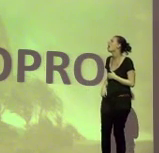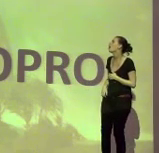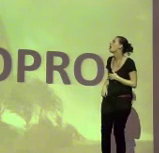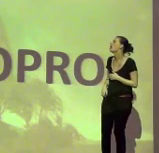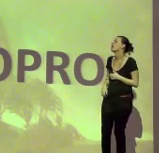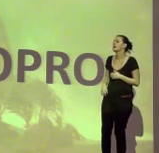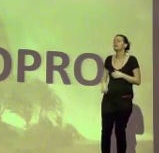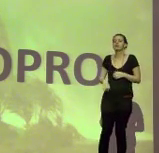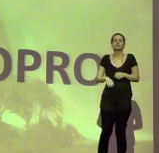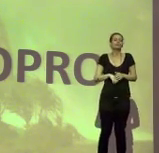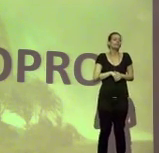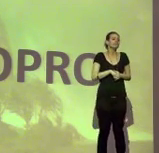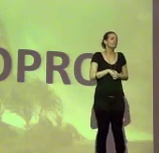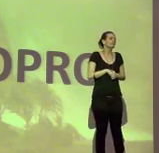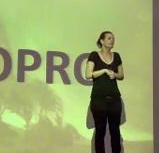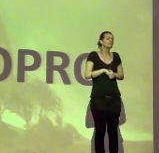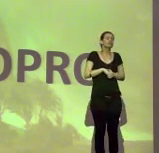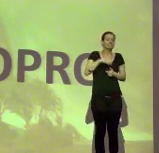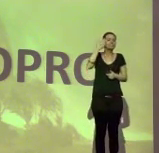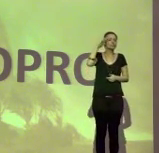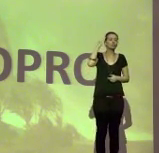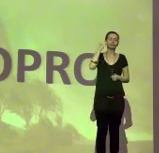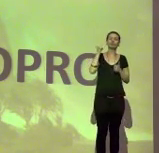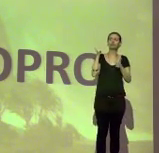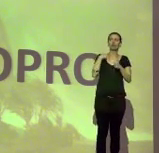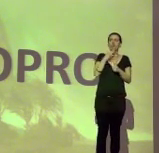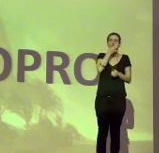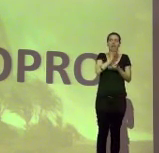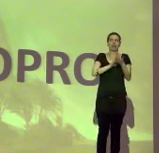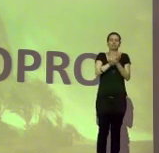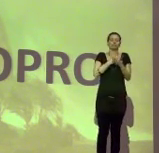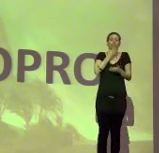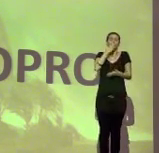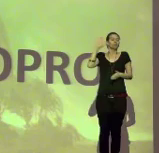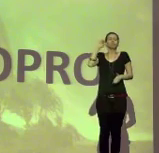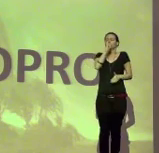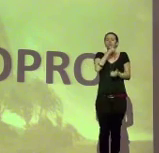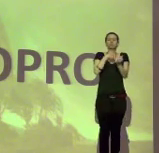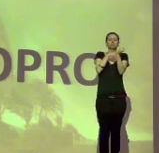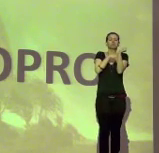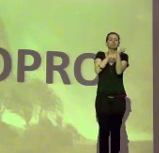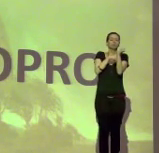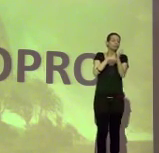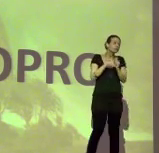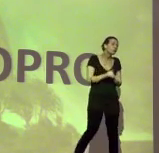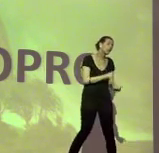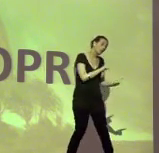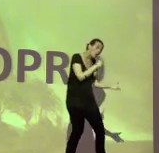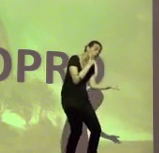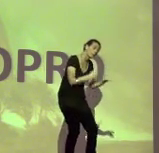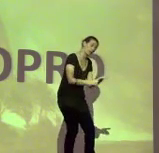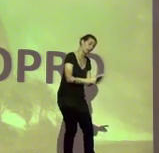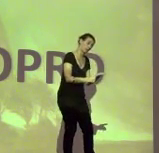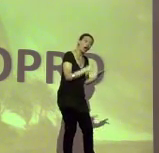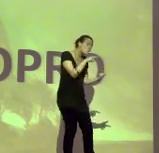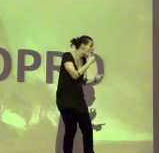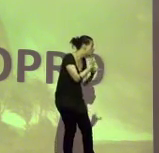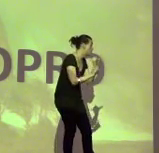bem? Ah, sim, eu entendi. Eu não vou falar nada, eu prometo, é um segredo. Olha,